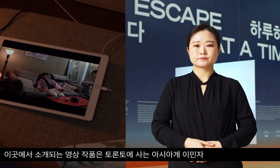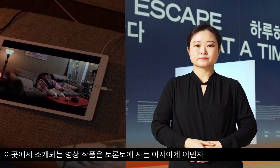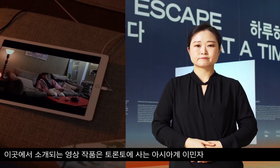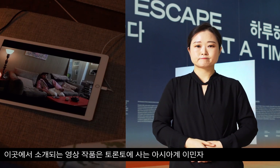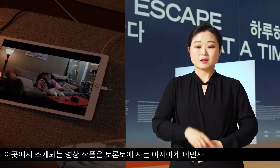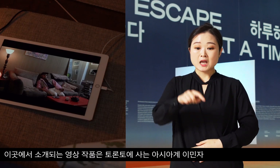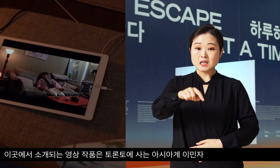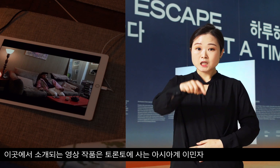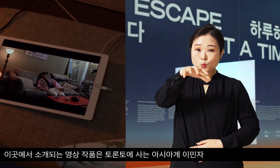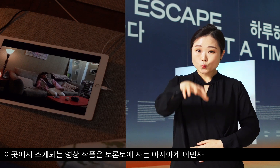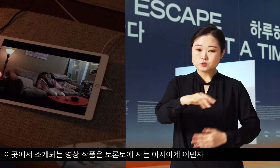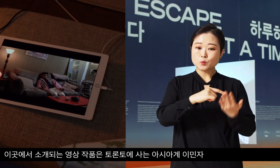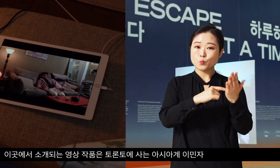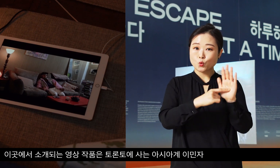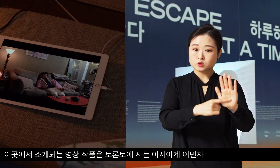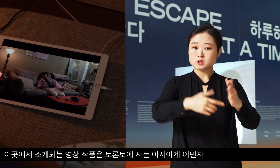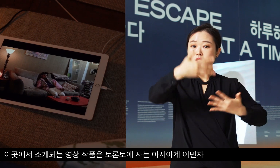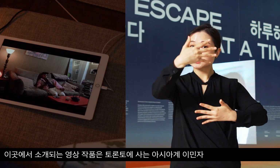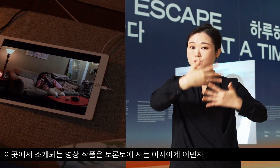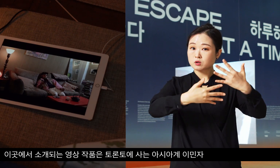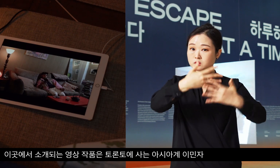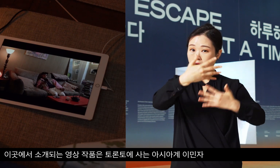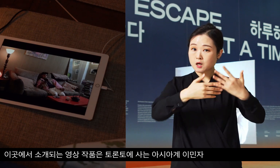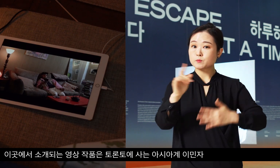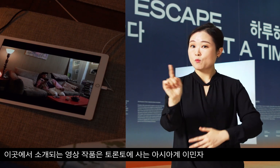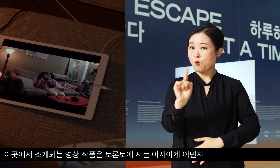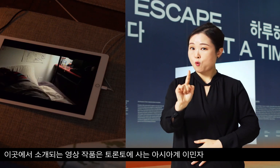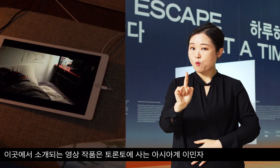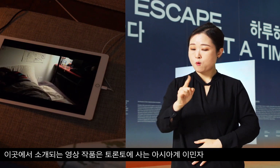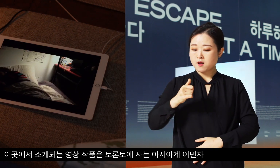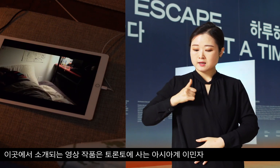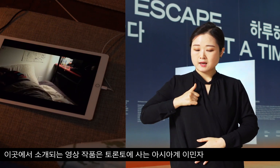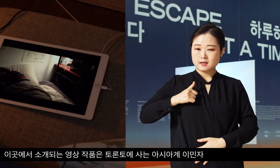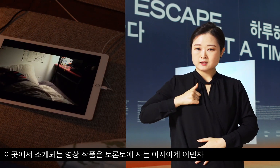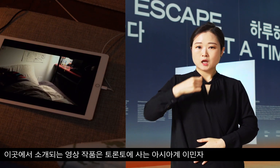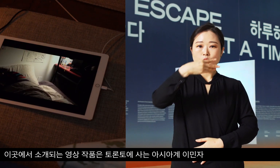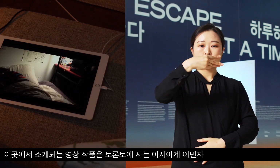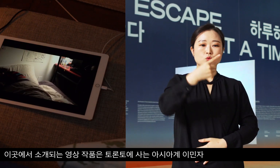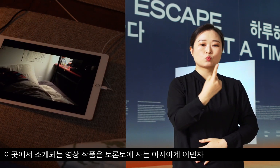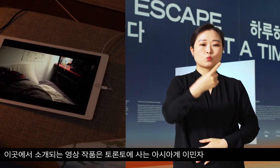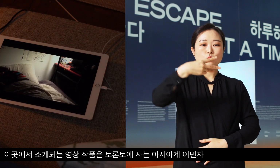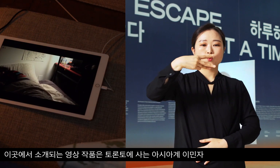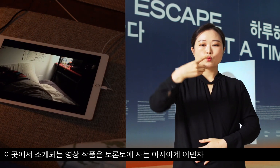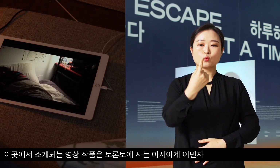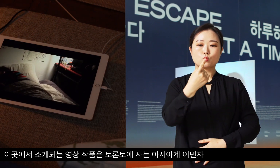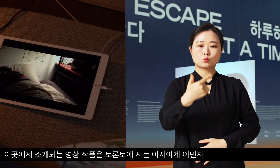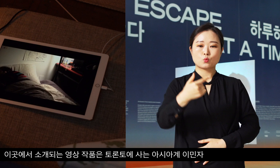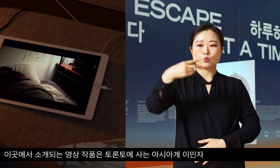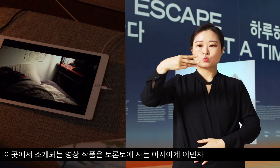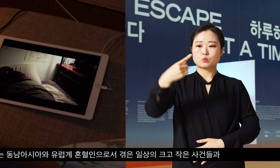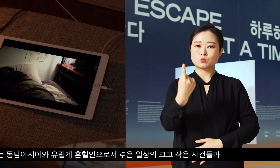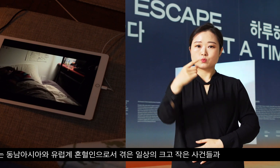이곳에서 소개되는 영상 작품은 캐나다 토론토에 사는 아시아계 이민자